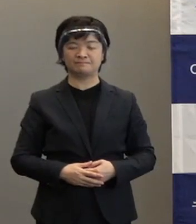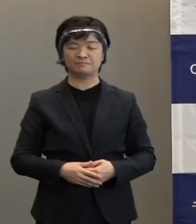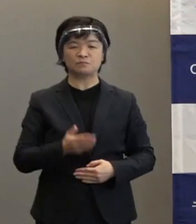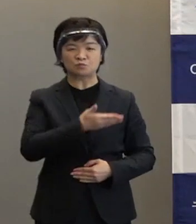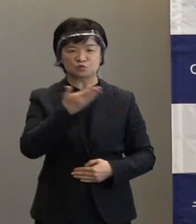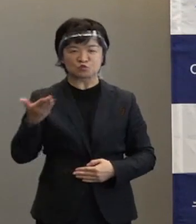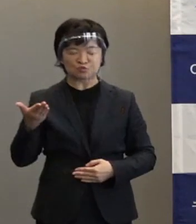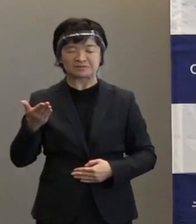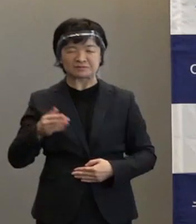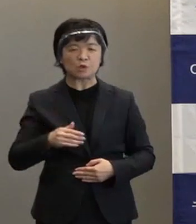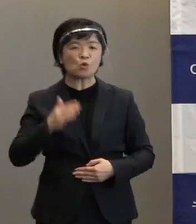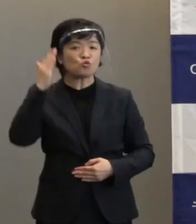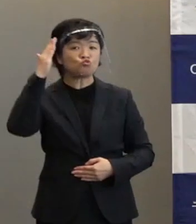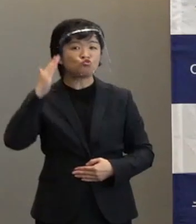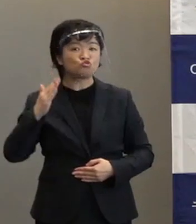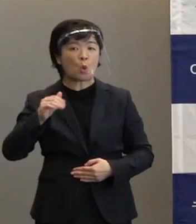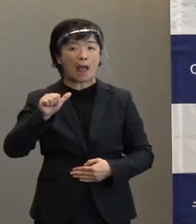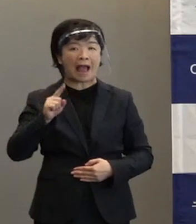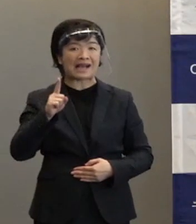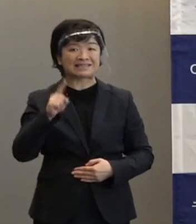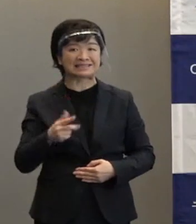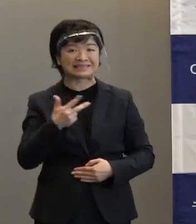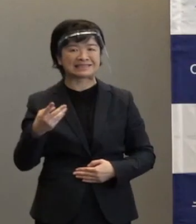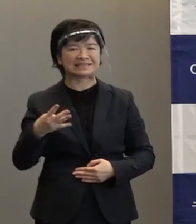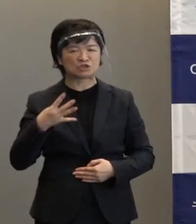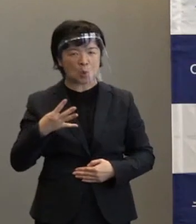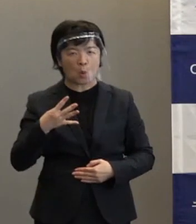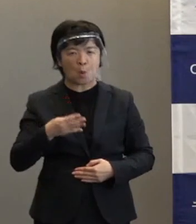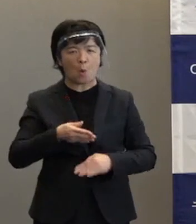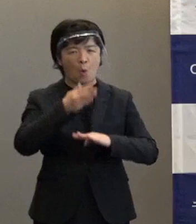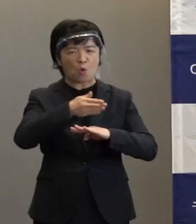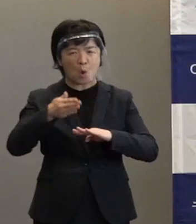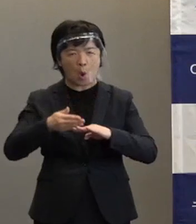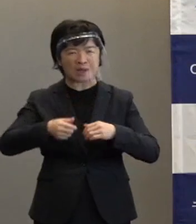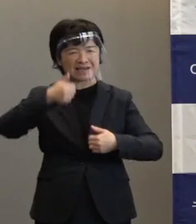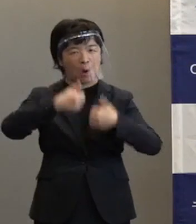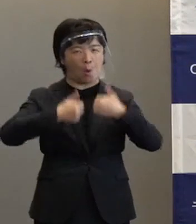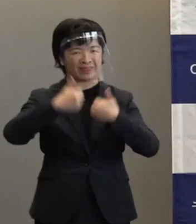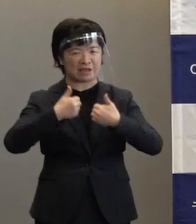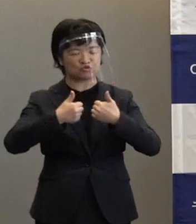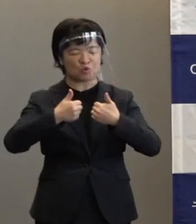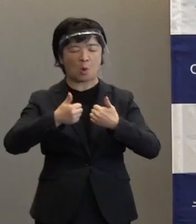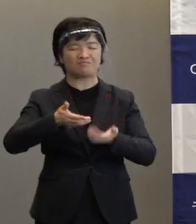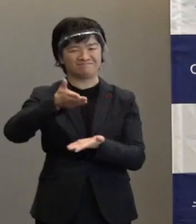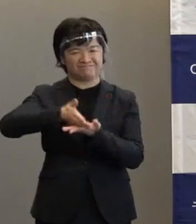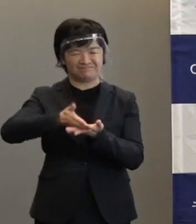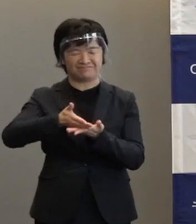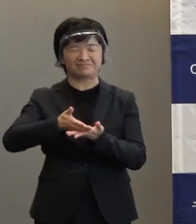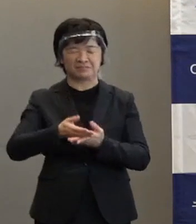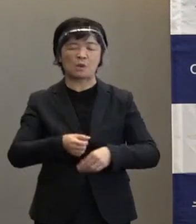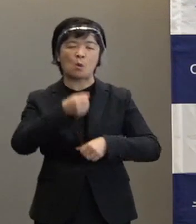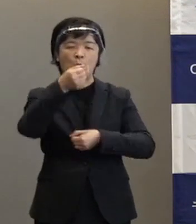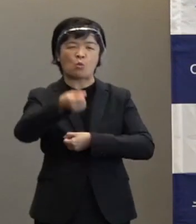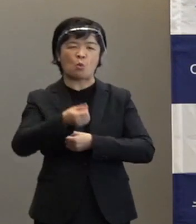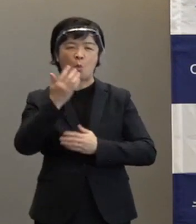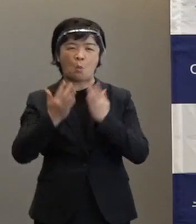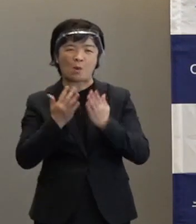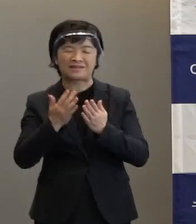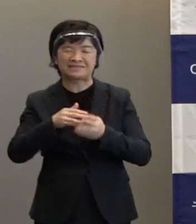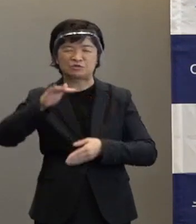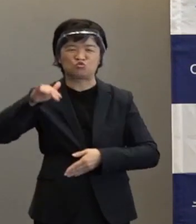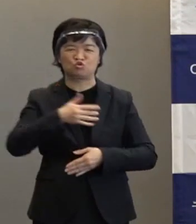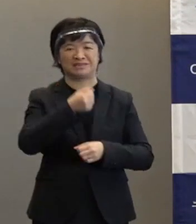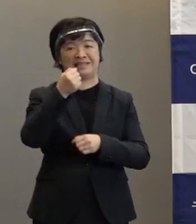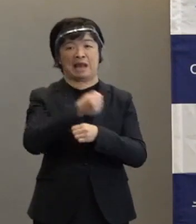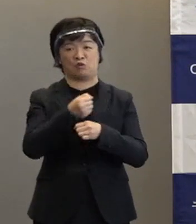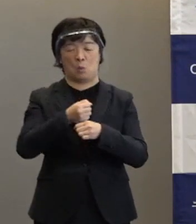次に黒アヒージョ料理コンテストについてお話をいたします。農林水産業が盛んな私ども千葉県にはおい